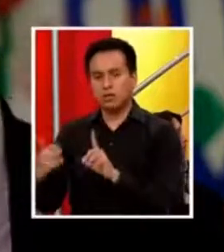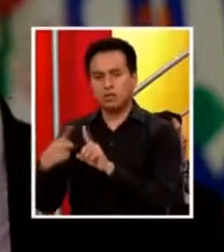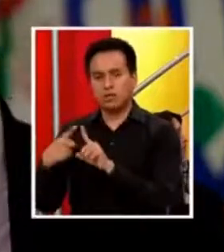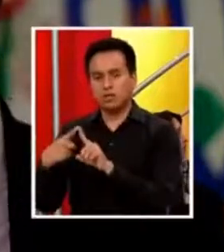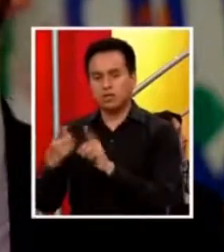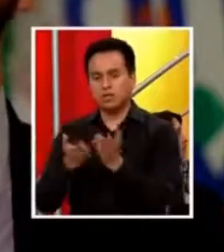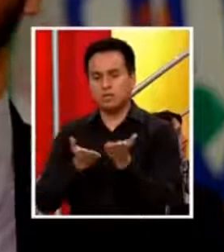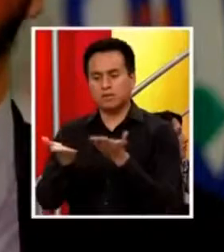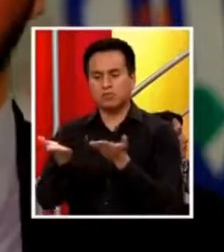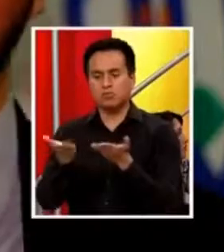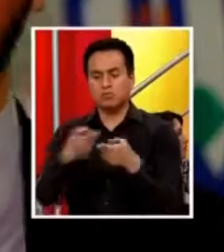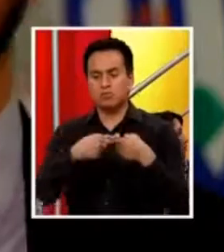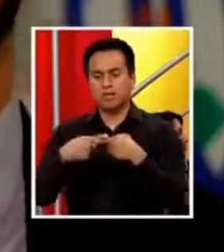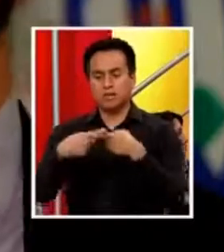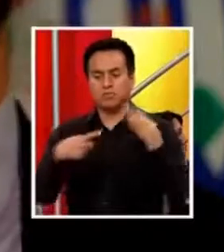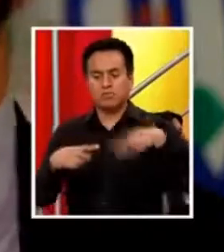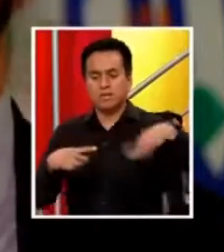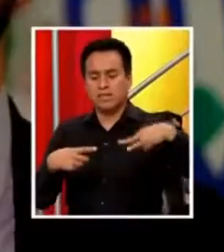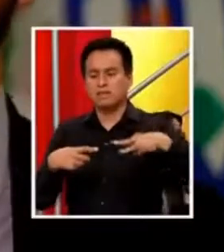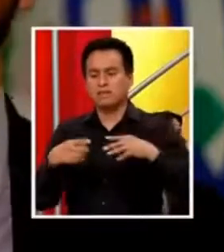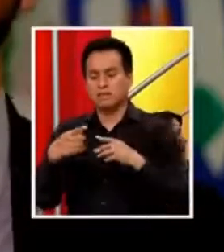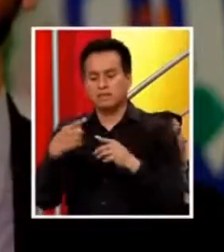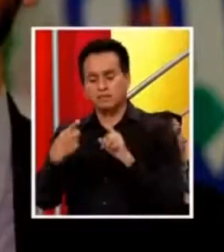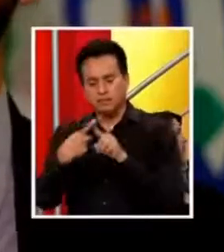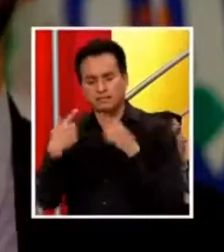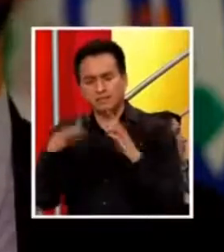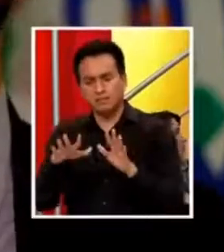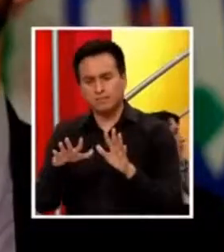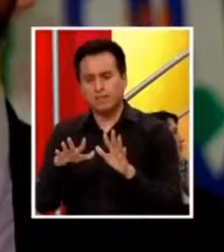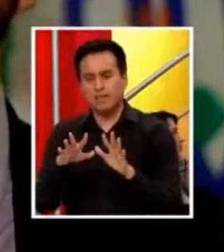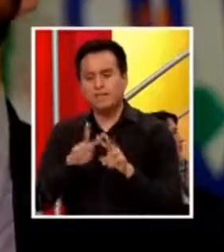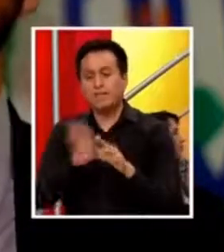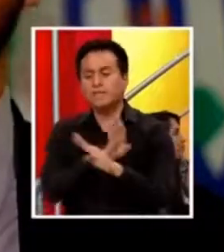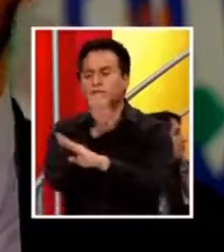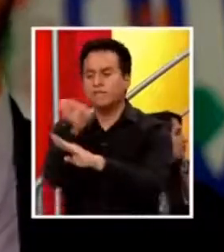que se llama